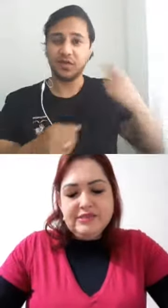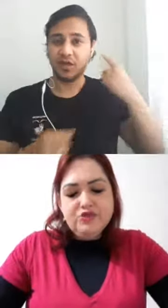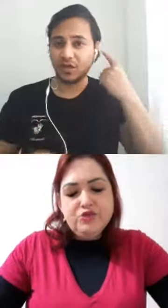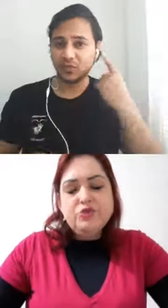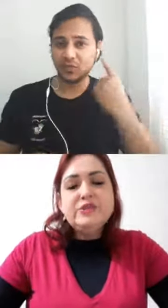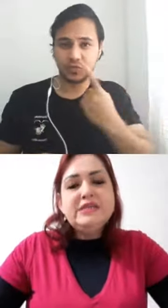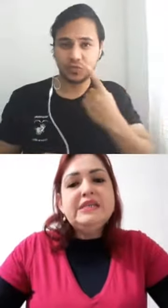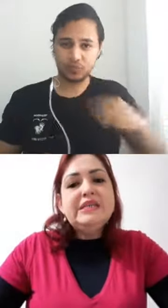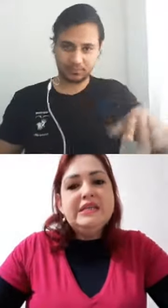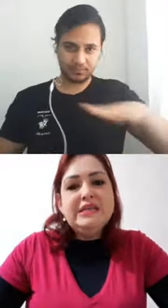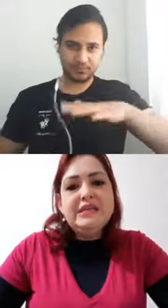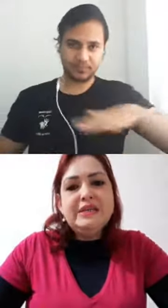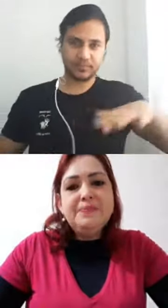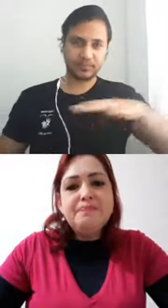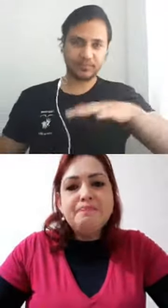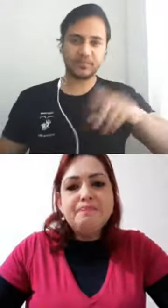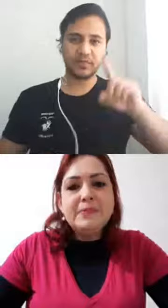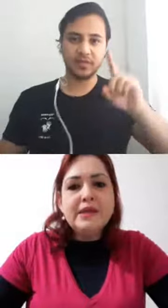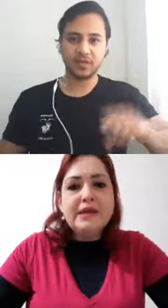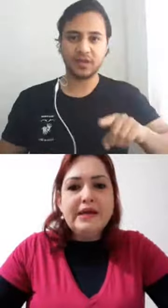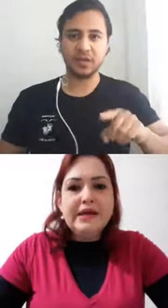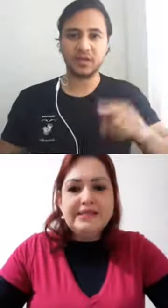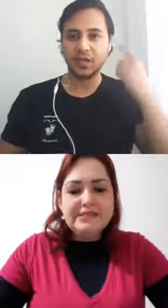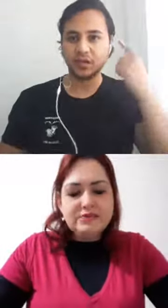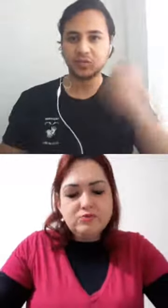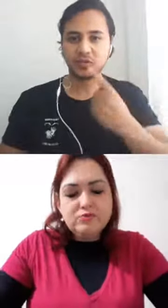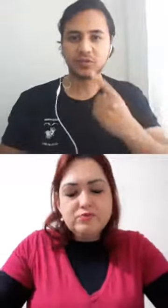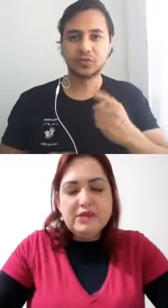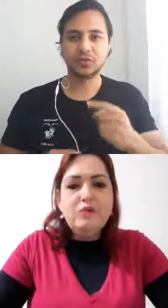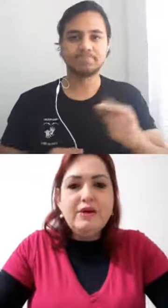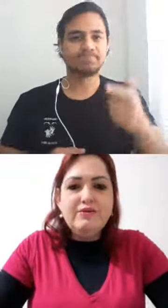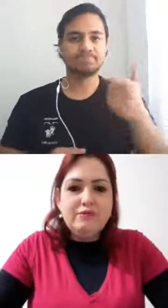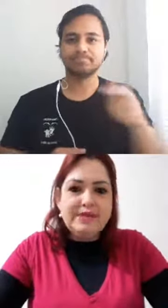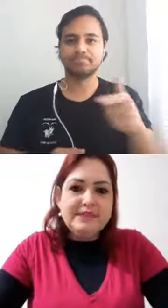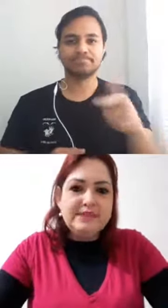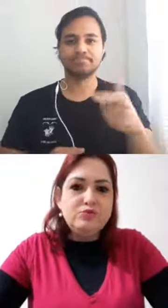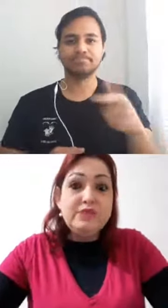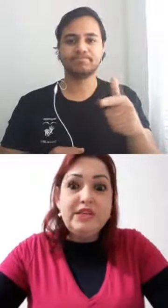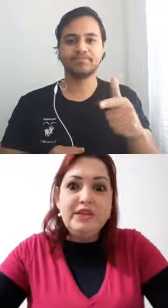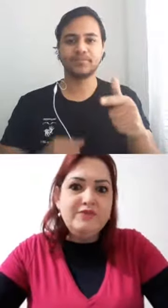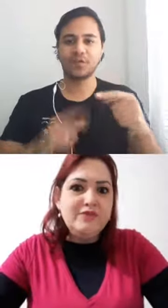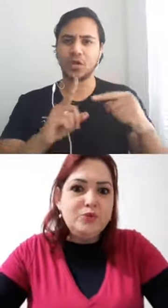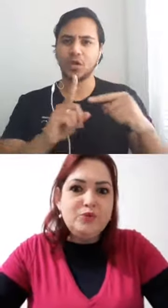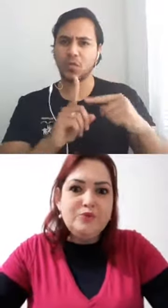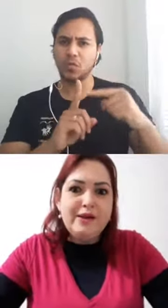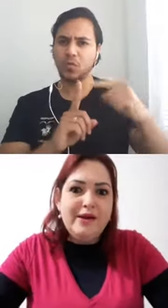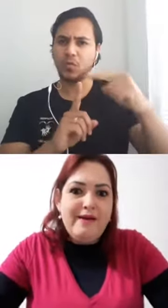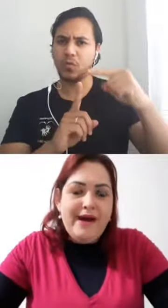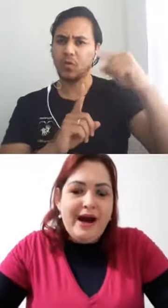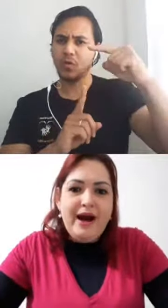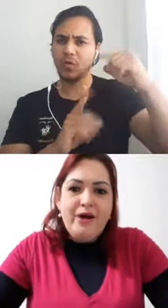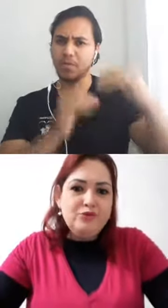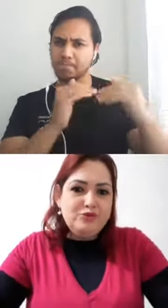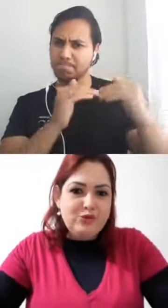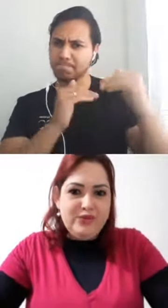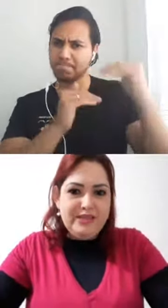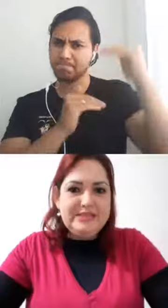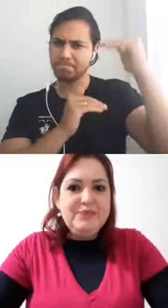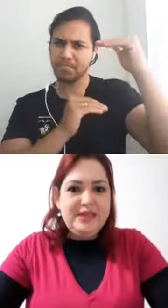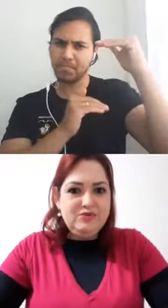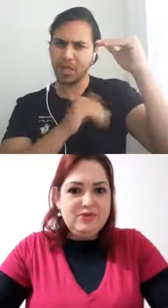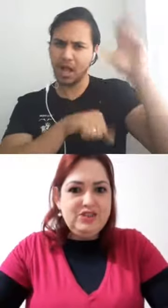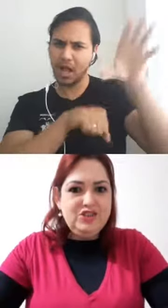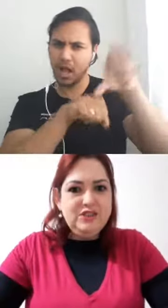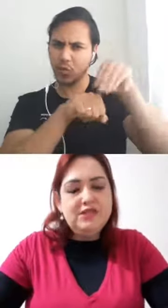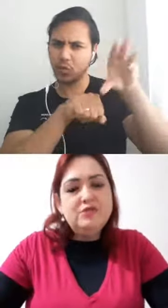eles são surdos que eles não têm assim, um nível alto de